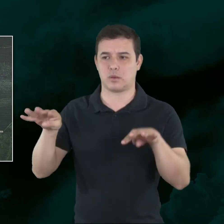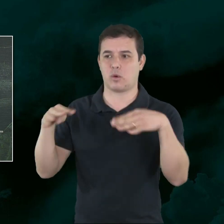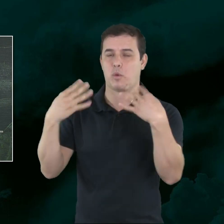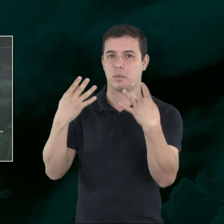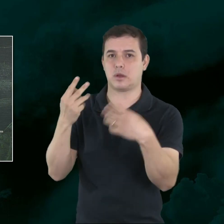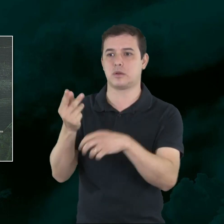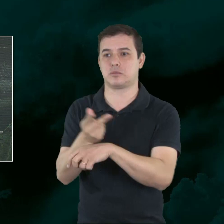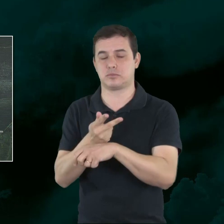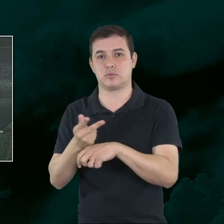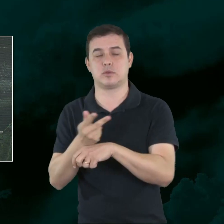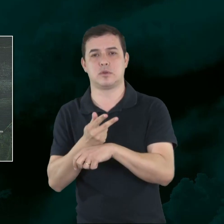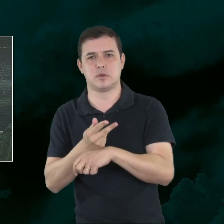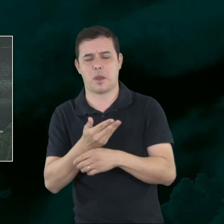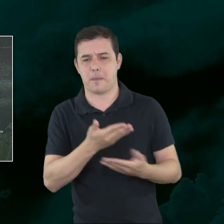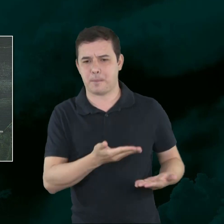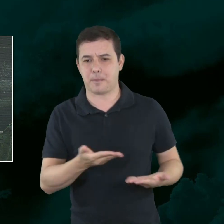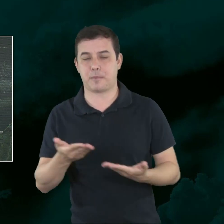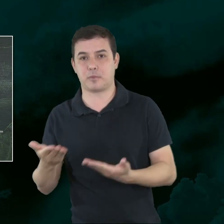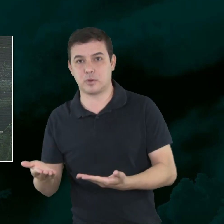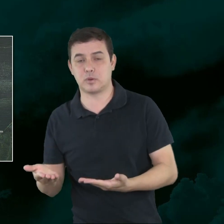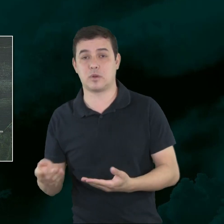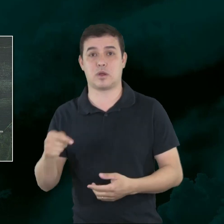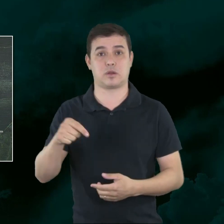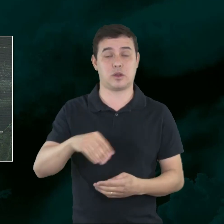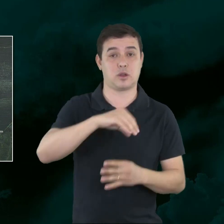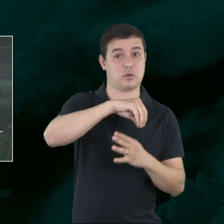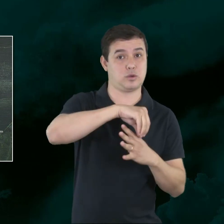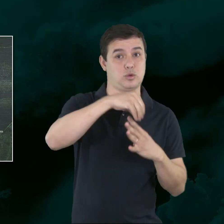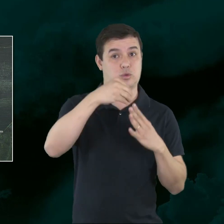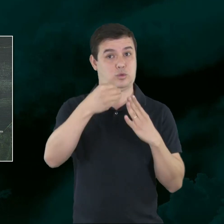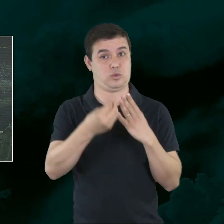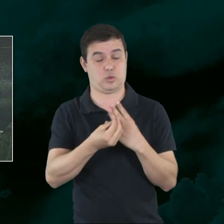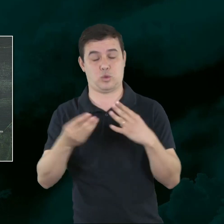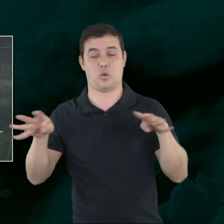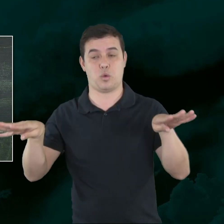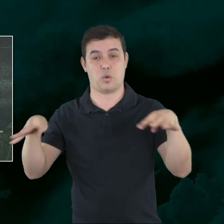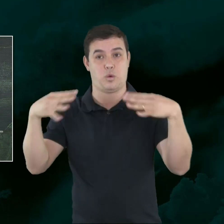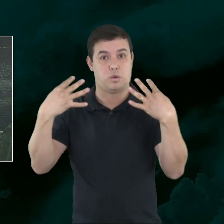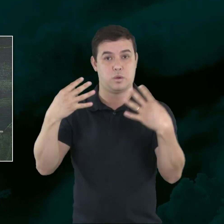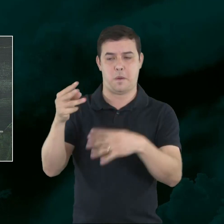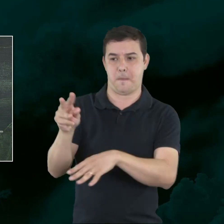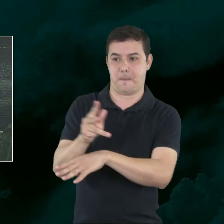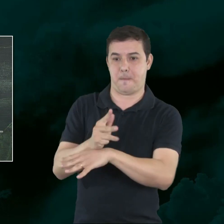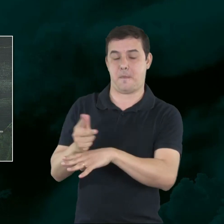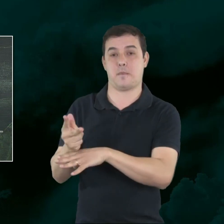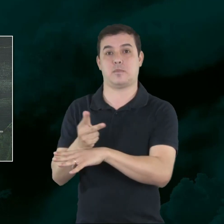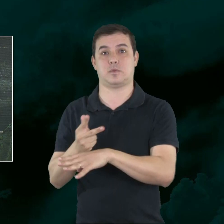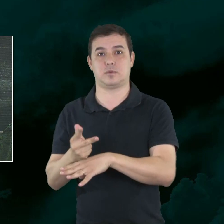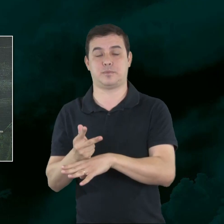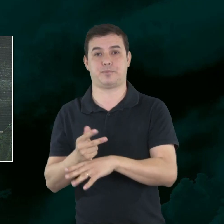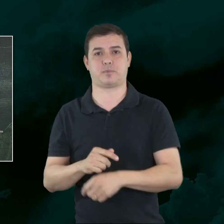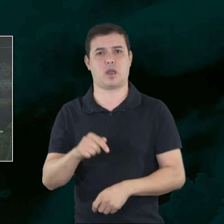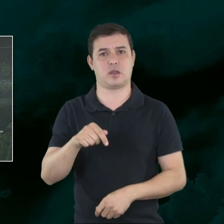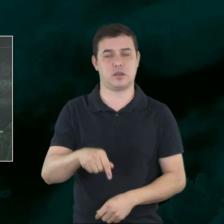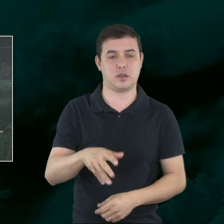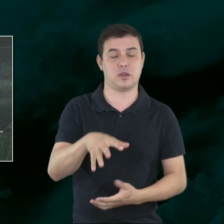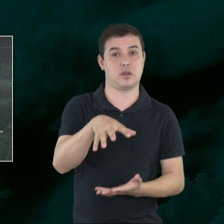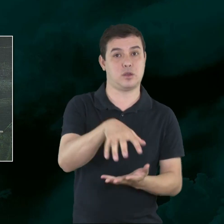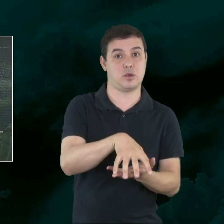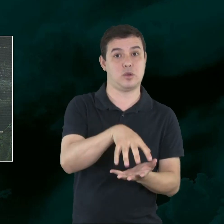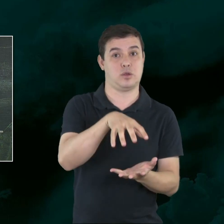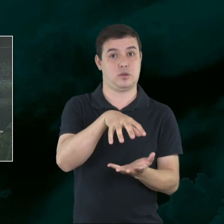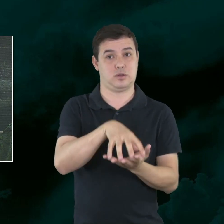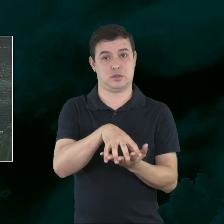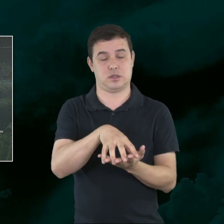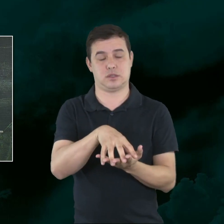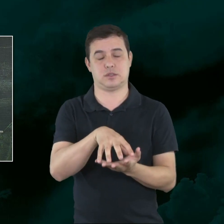bem-vindos todos a mais uma transmissão do Instituto Vida para Todos, diretamente aqui dos estúdios que